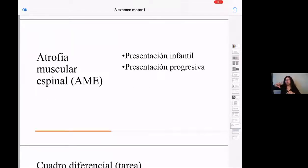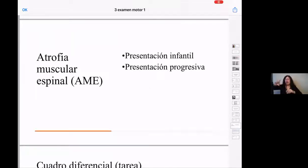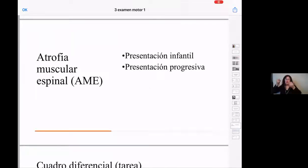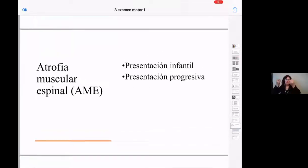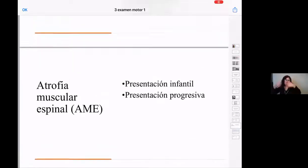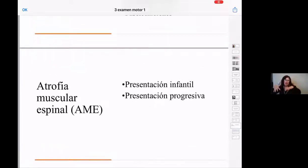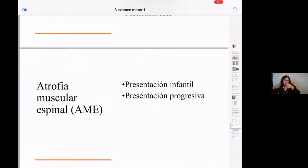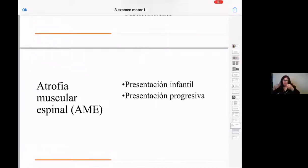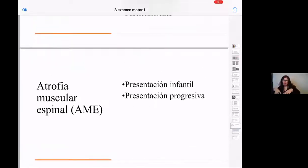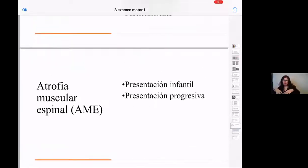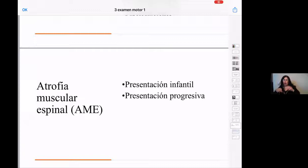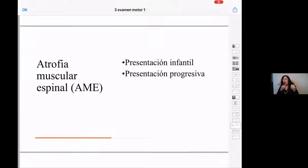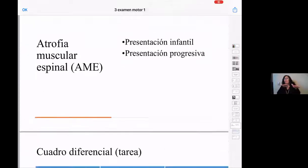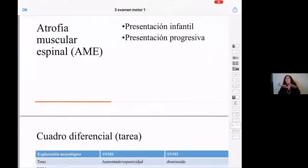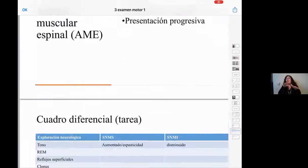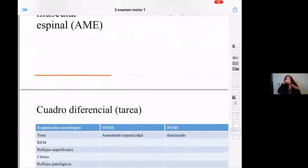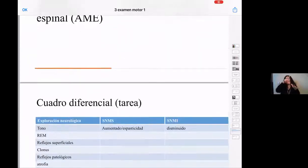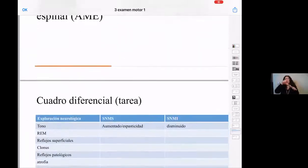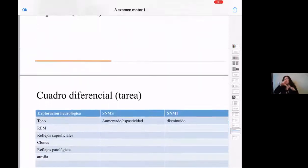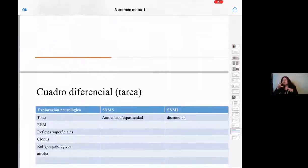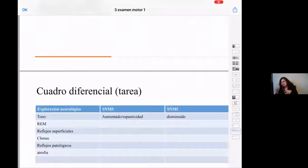motoras, ¿ya?